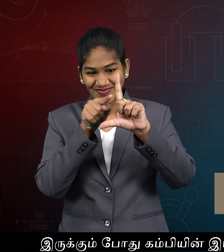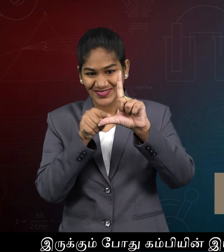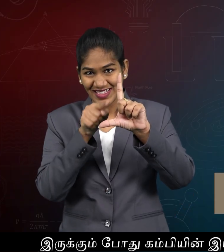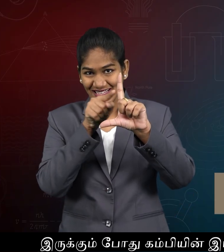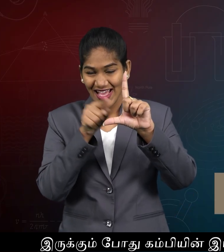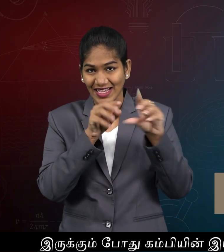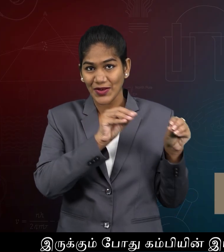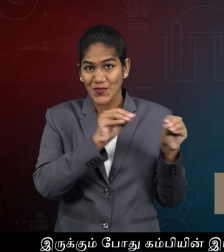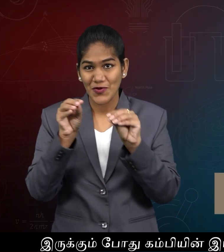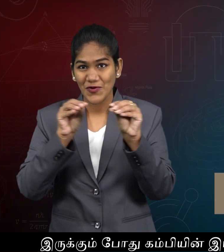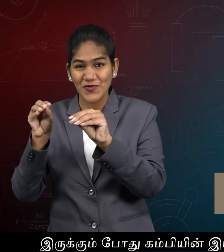பெரியதாக இருக்கும்.